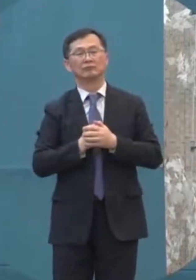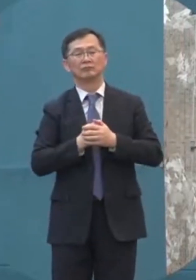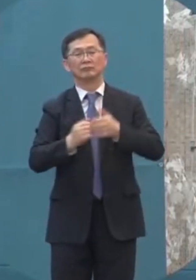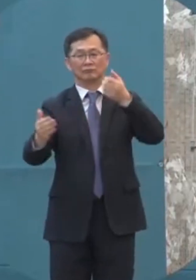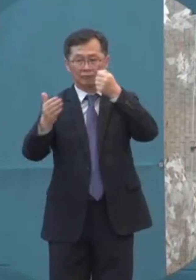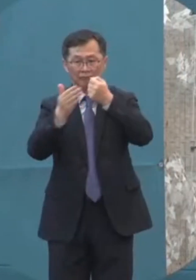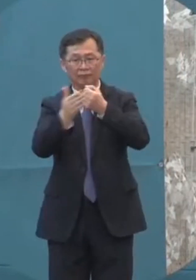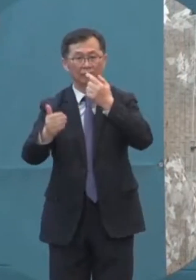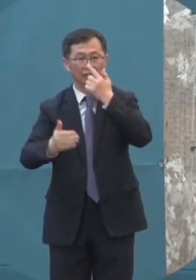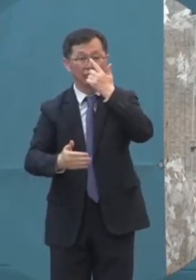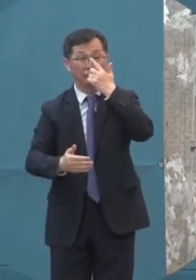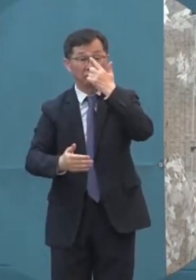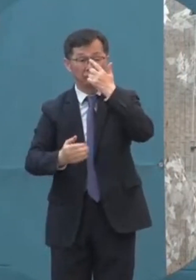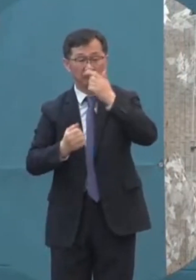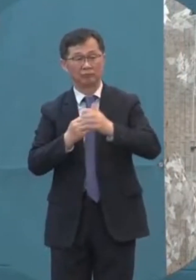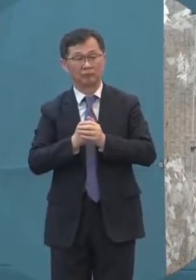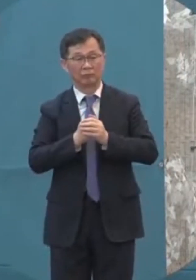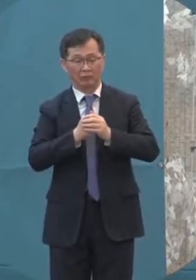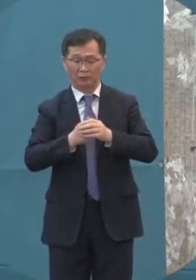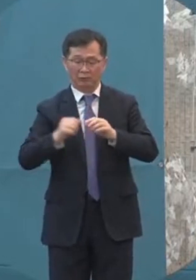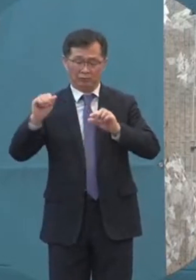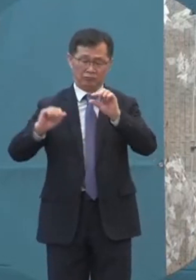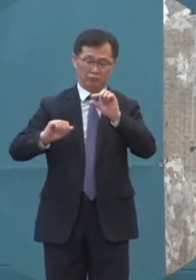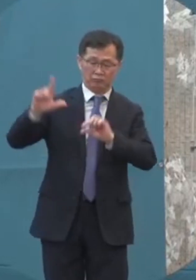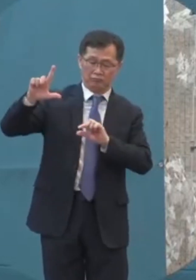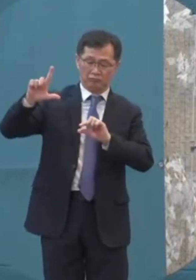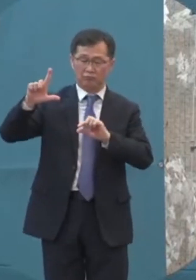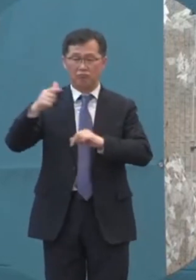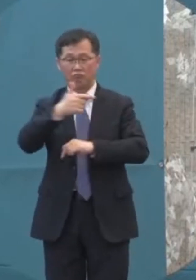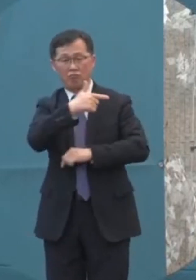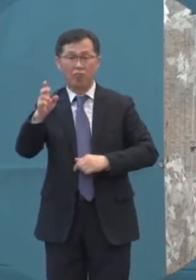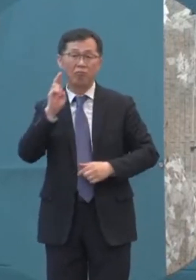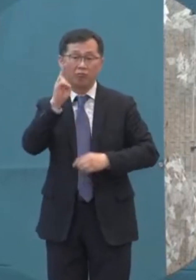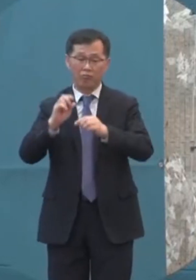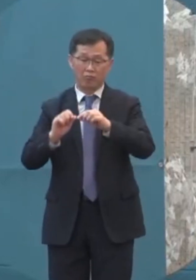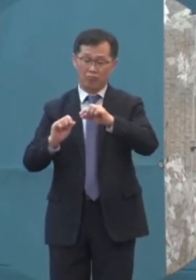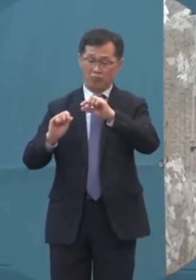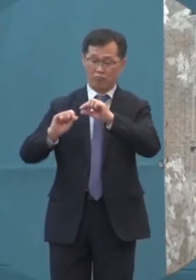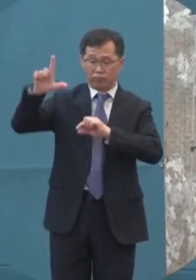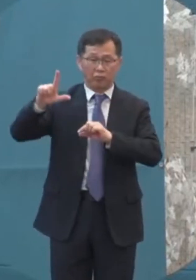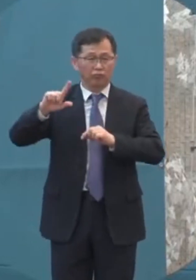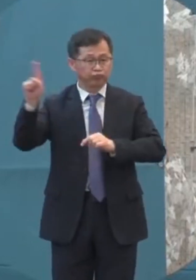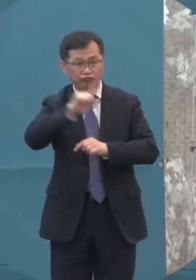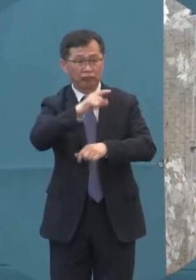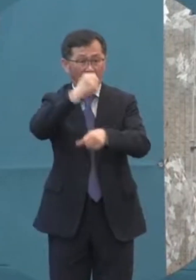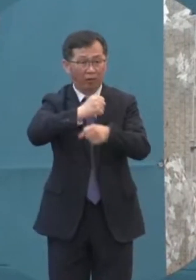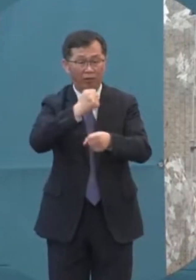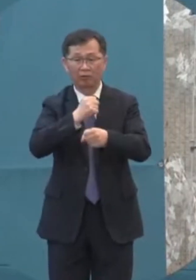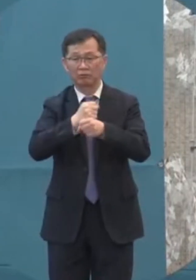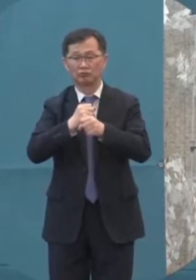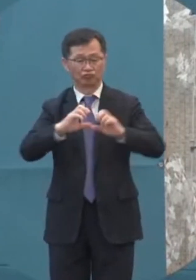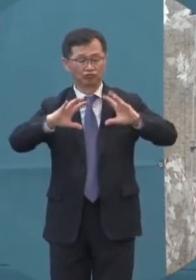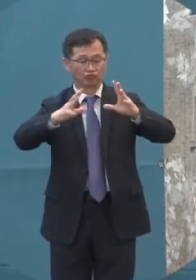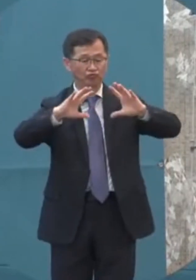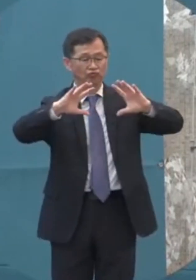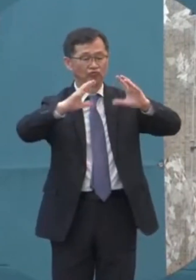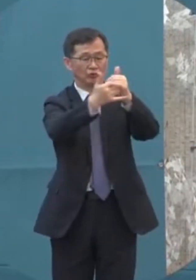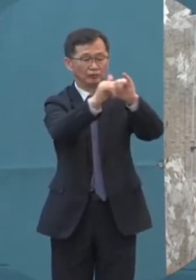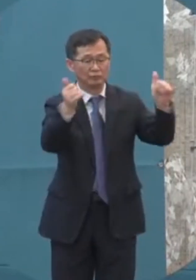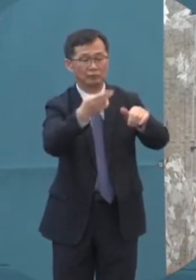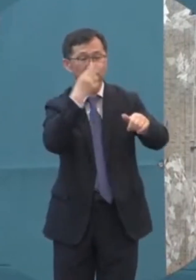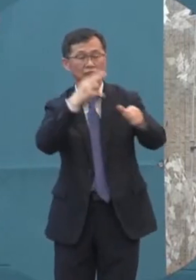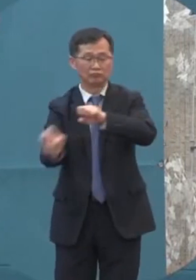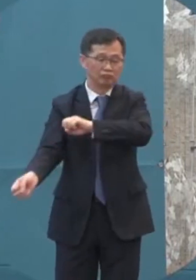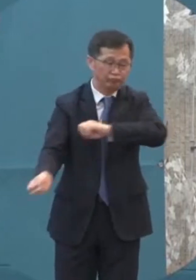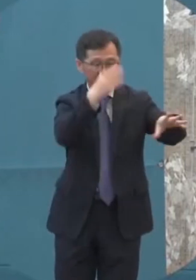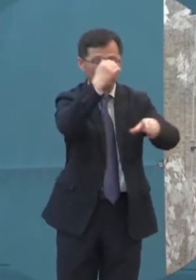근데 이 다수 세력도 너무나 많이 주다 보니까 무슨 일이 벌어지는지 온 국민들이 큰